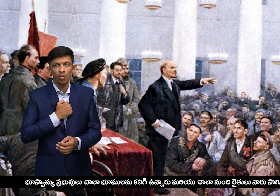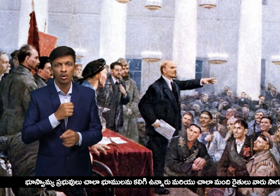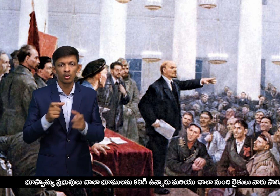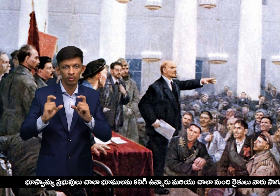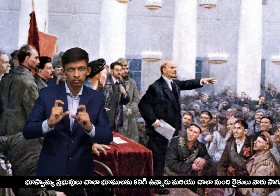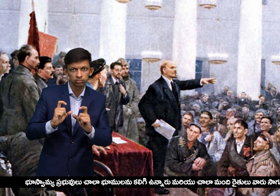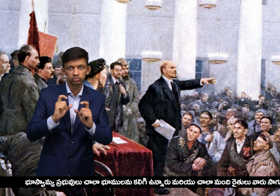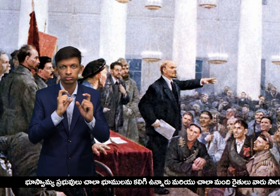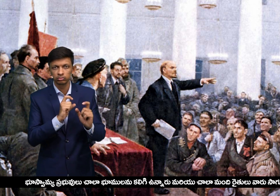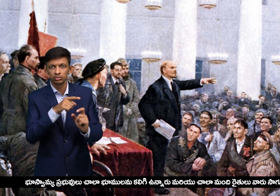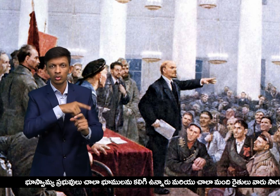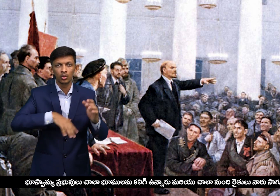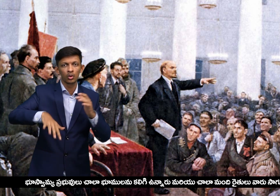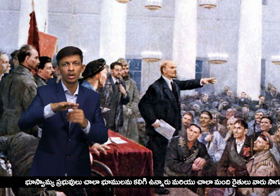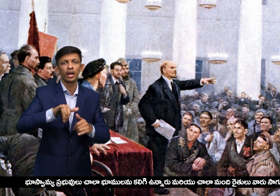చెల్లించారు.